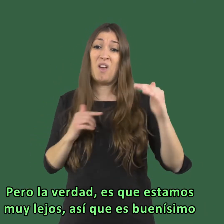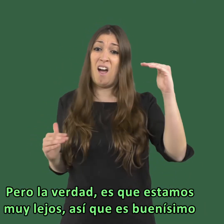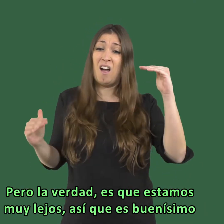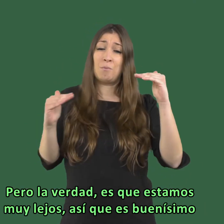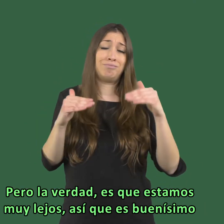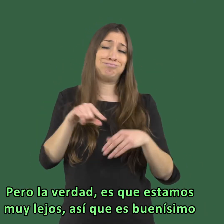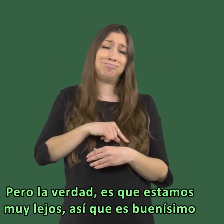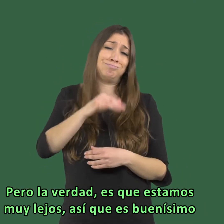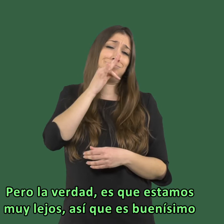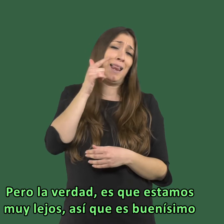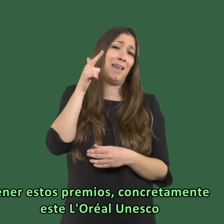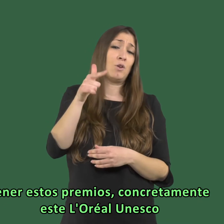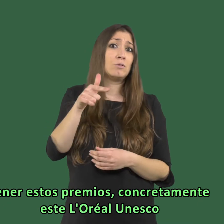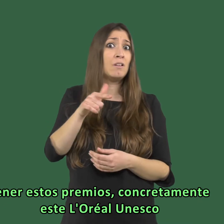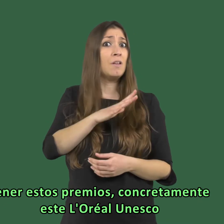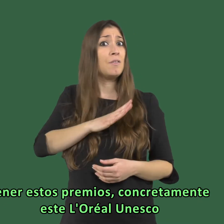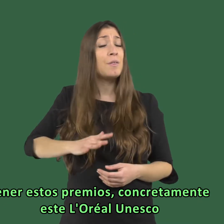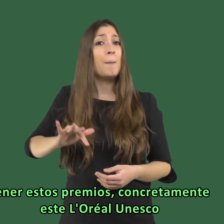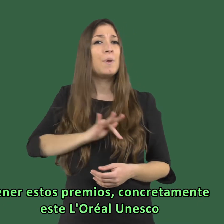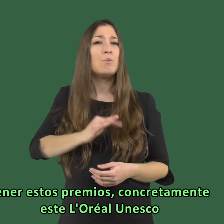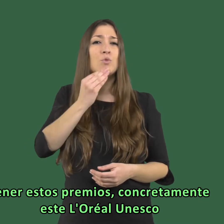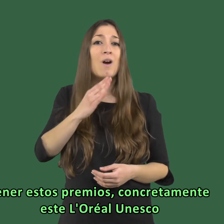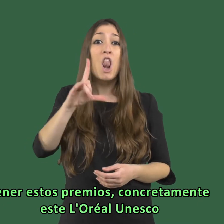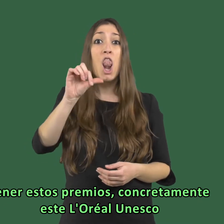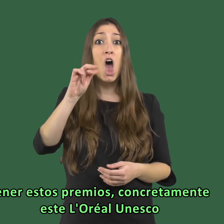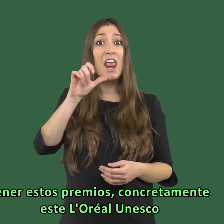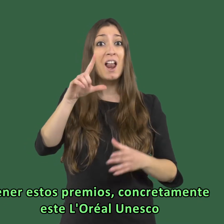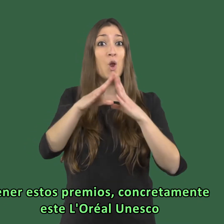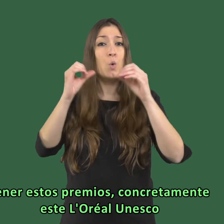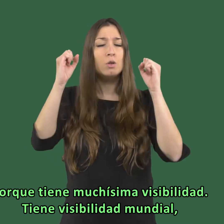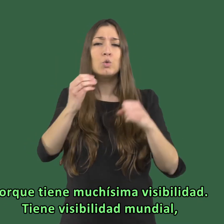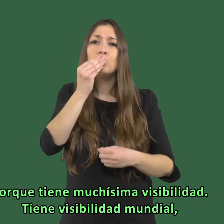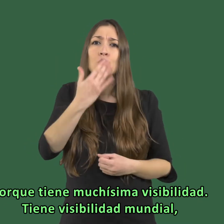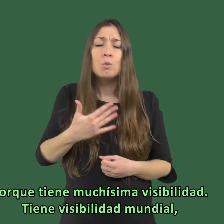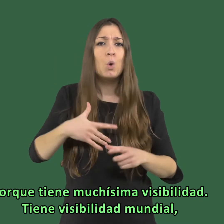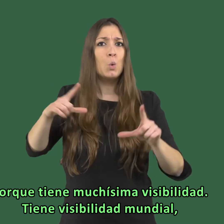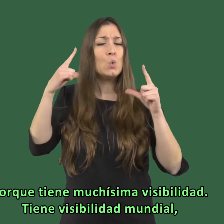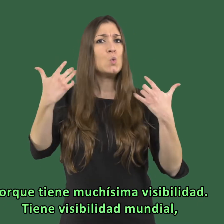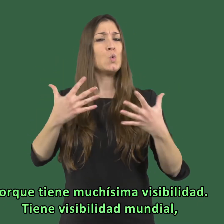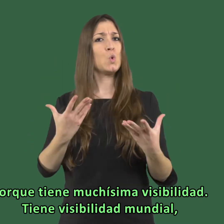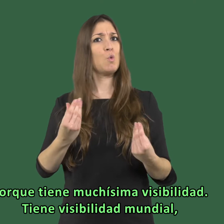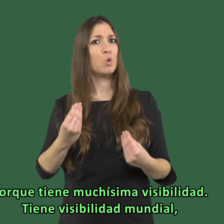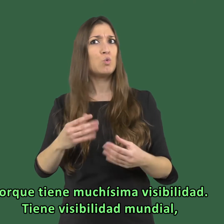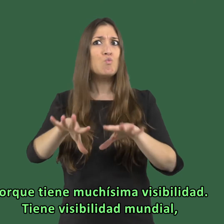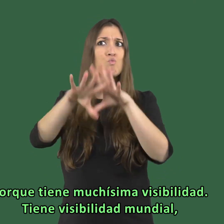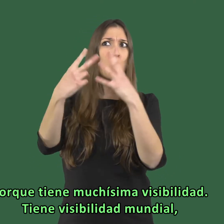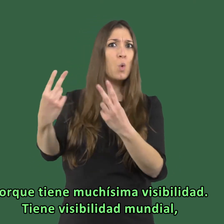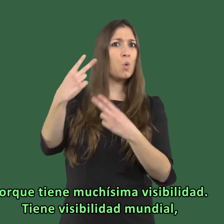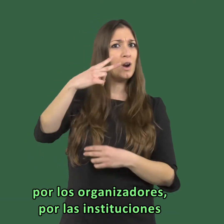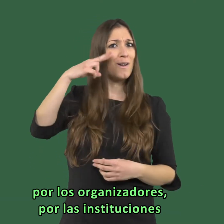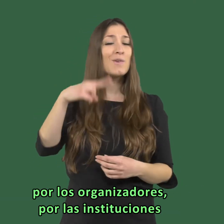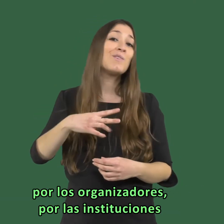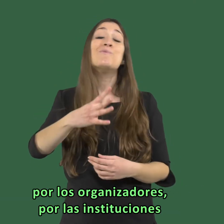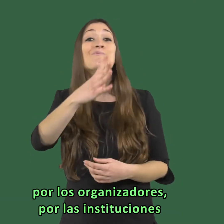muy lejos, así que es buenísimo tener estos premios, concretamente el L'Oréal UNESCO, porque tiene muchísima visibilidad, tiene visibilidad